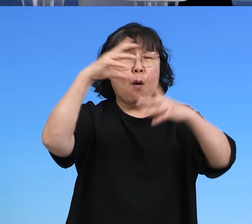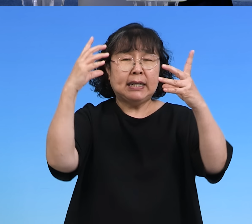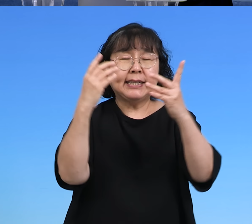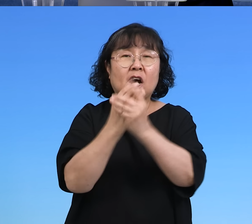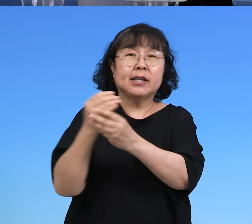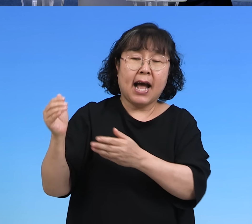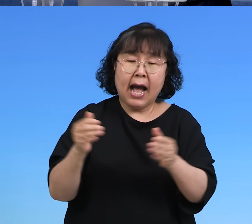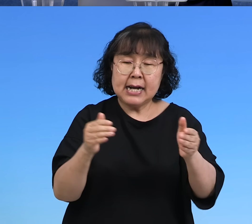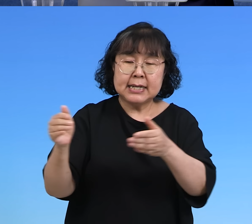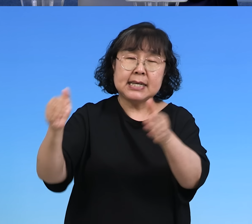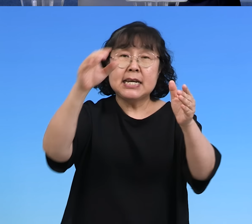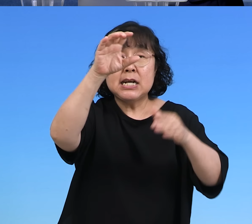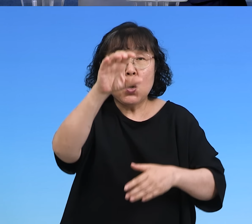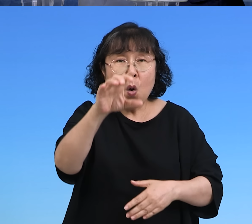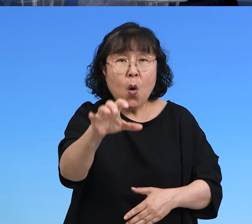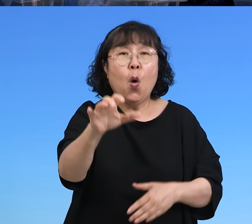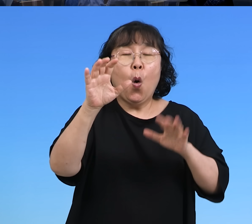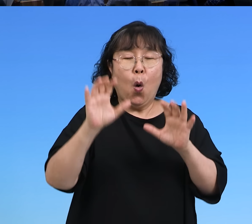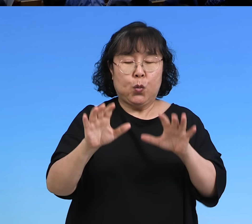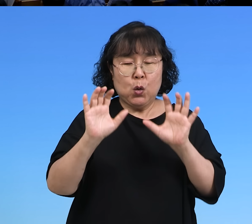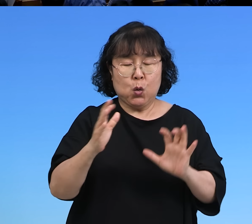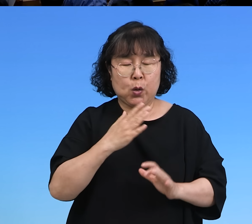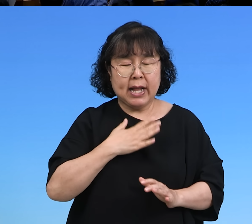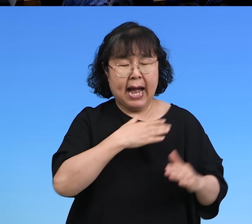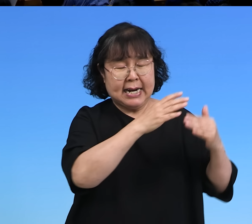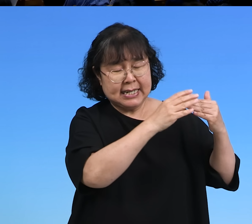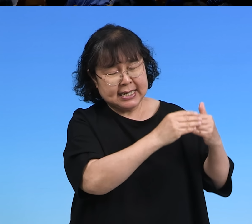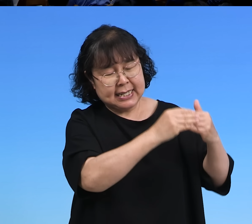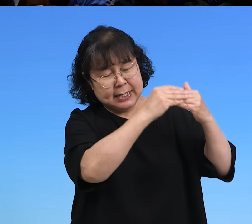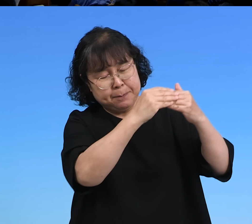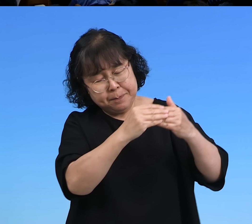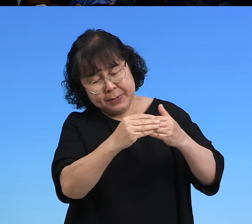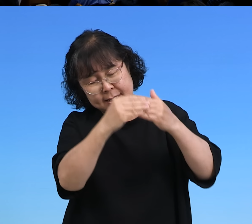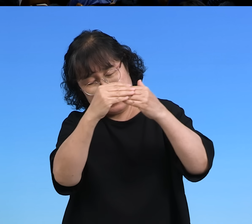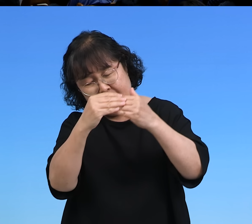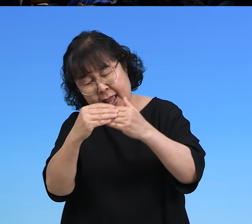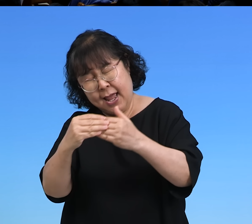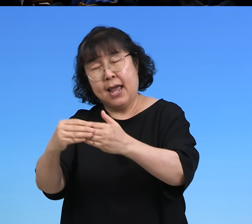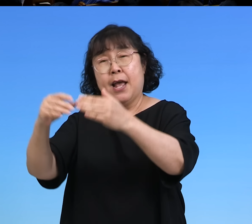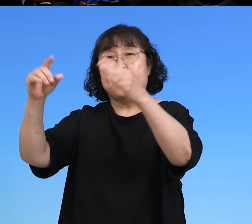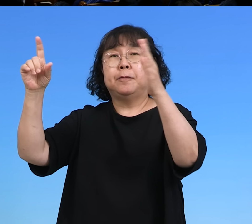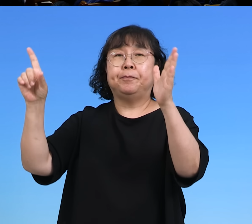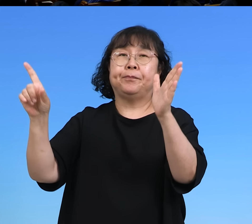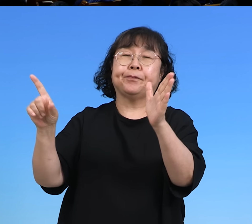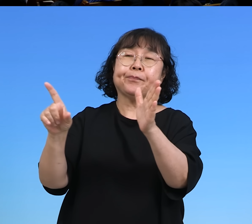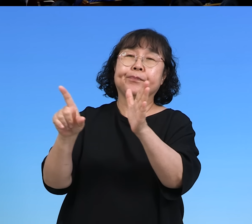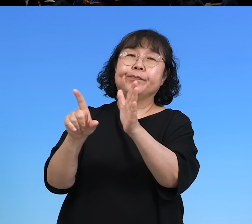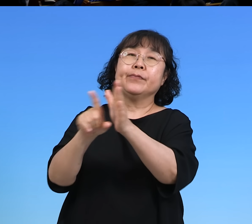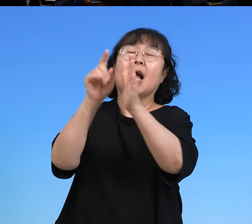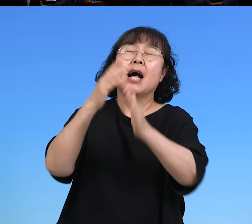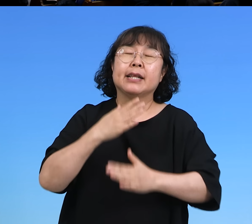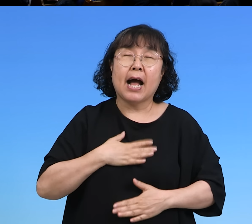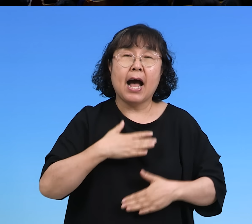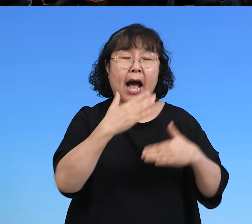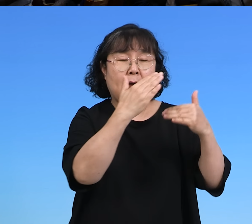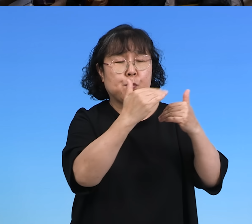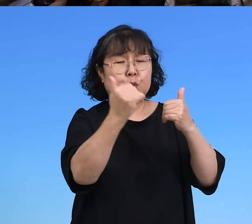오늘도 날 이끄신 믿네. 여러분 겸손히 그 하나님의 기이하심을 사모합니다. 날 부르신